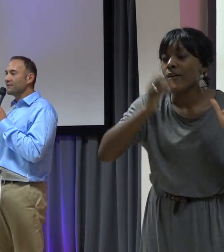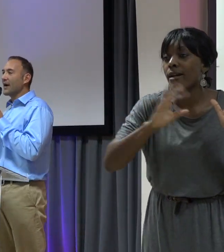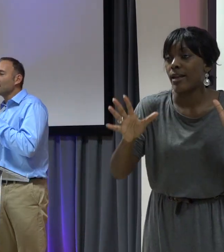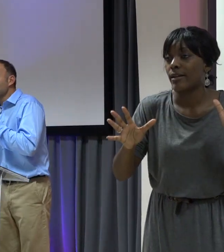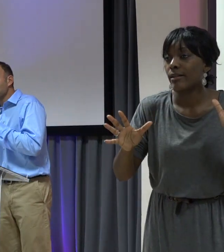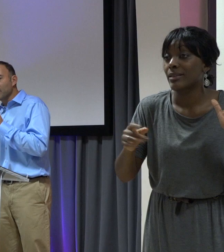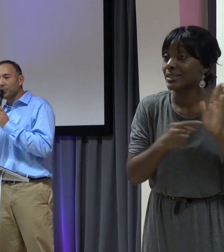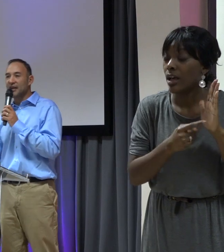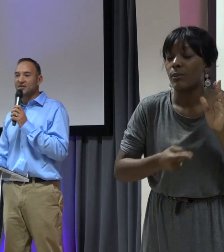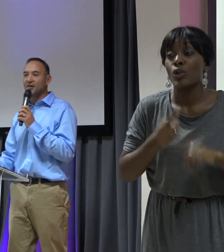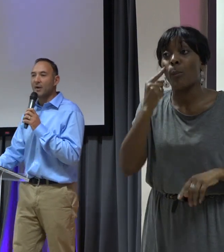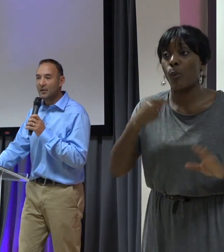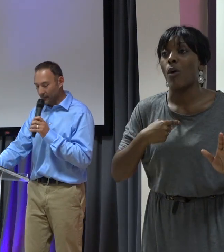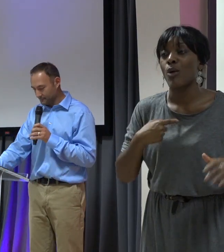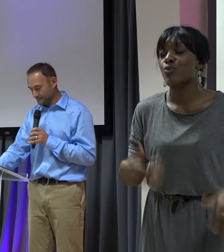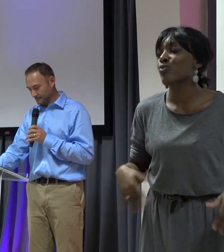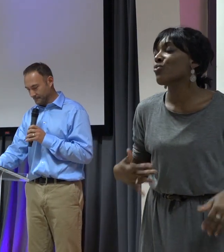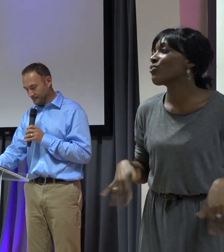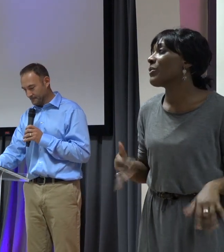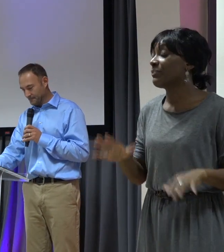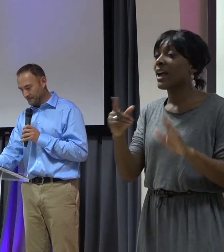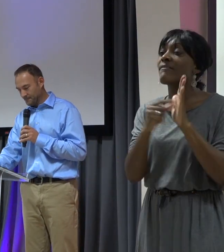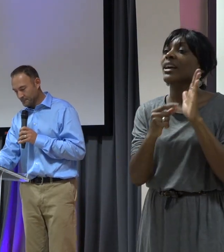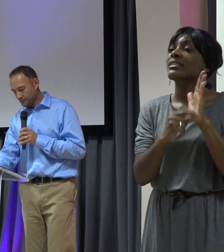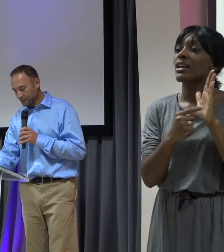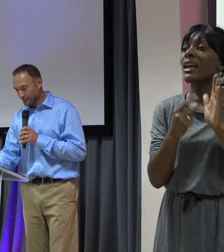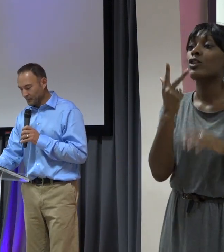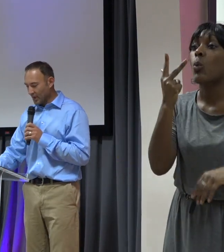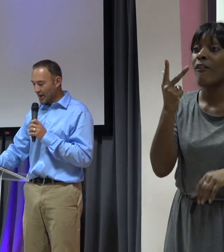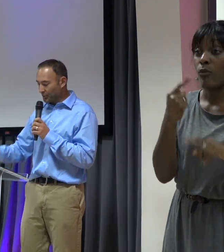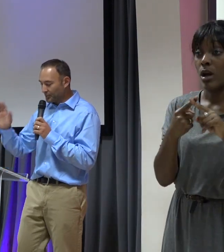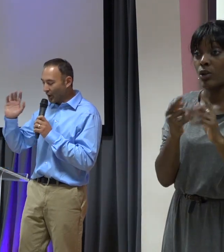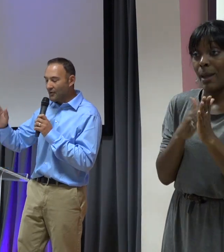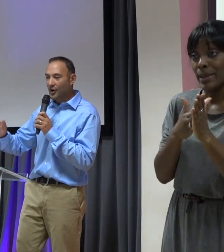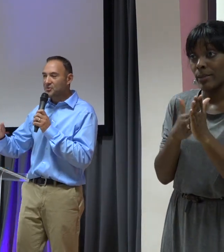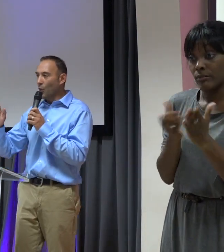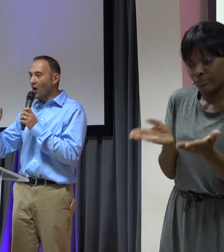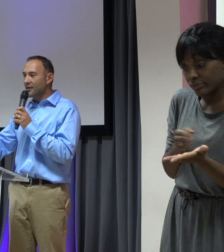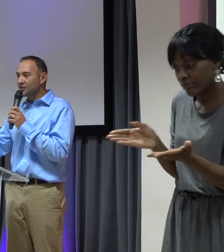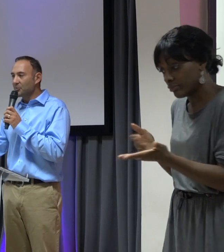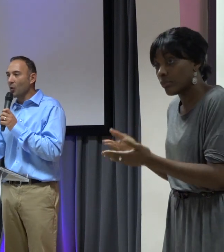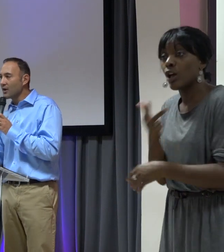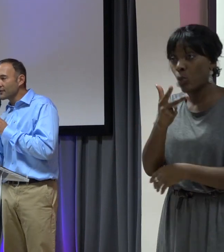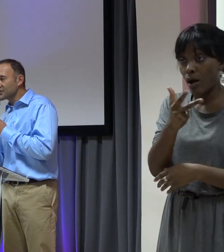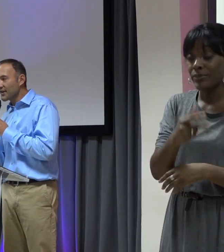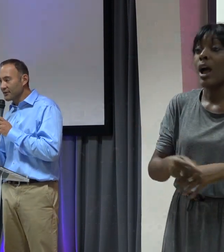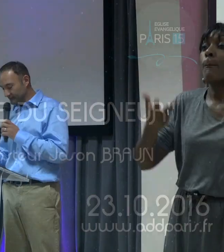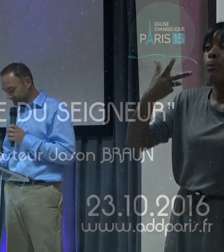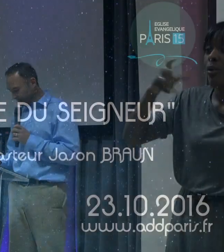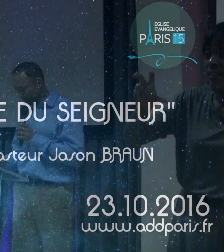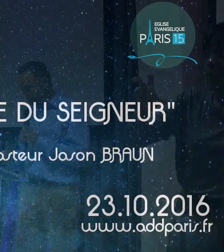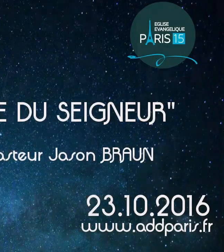actually found in 3 places in the Bible. Ce verset se trouve à 3 endroits de la Bible. Proverbs 1, chapter 1, verse